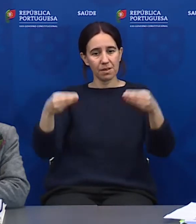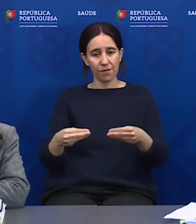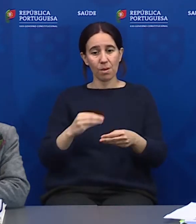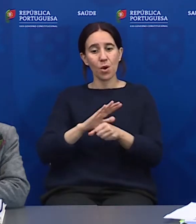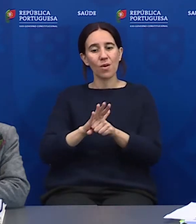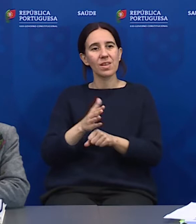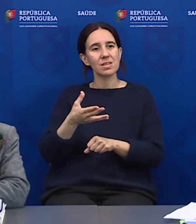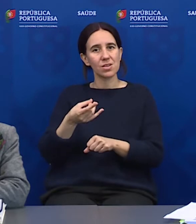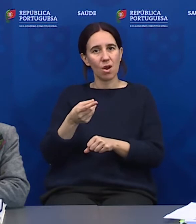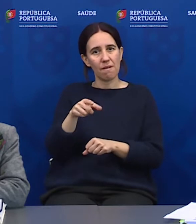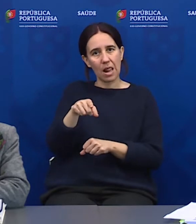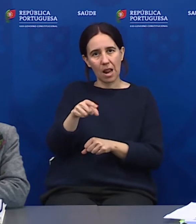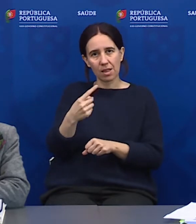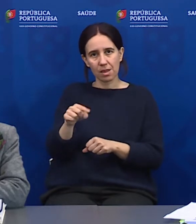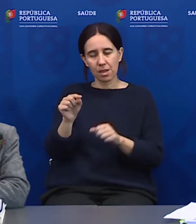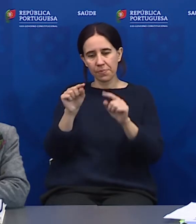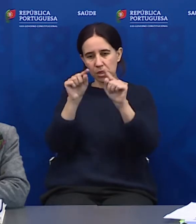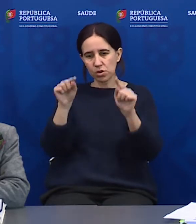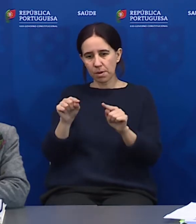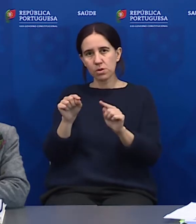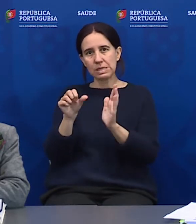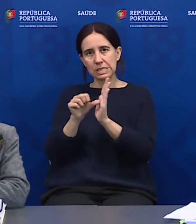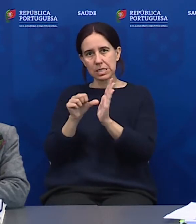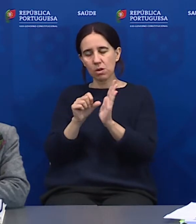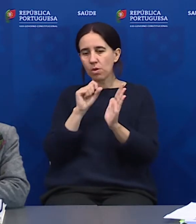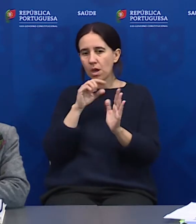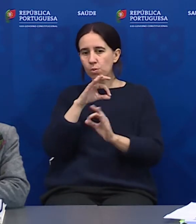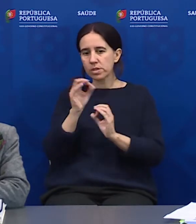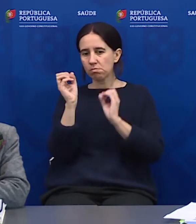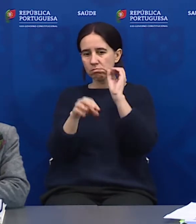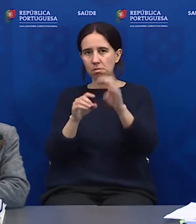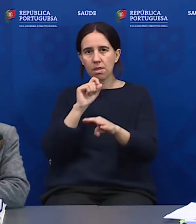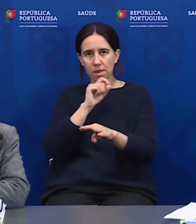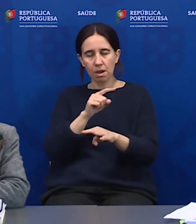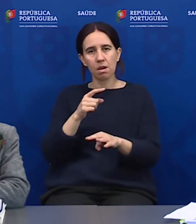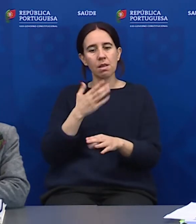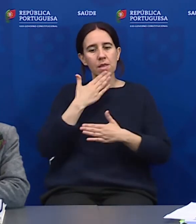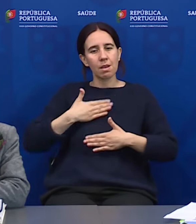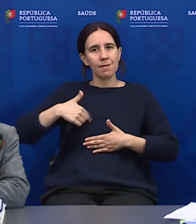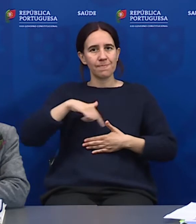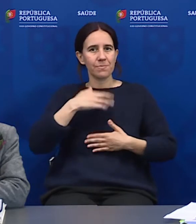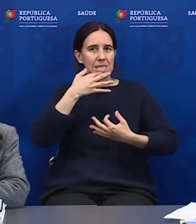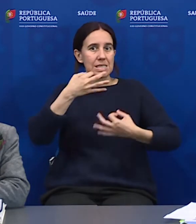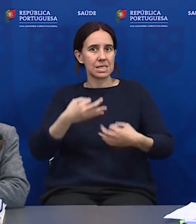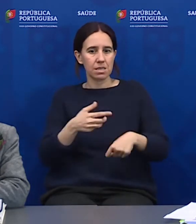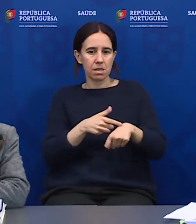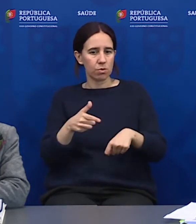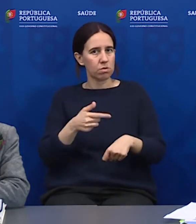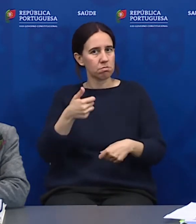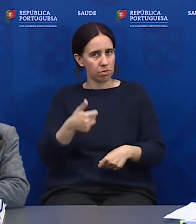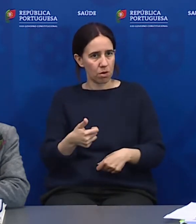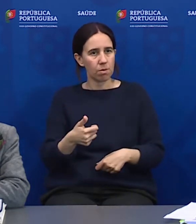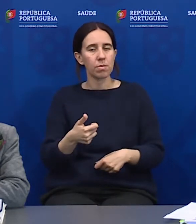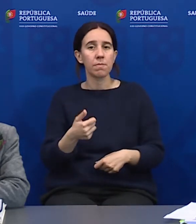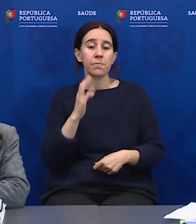COVID-19 existe um espaço que centraliza todas essas doações e que nos permite, com certeza, na altura própria e